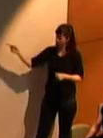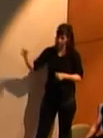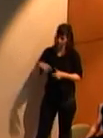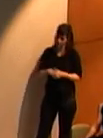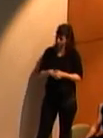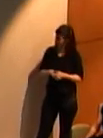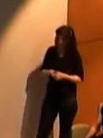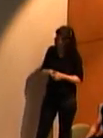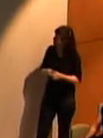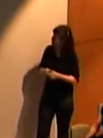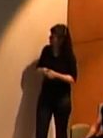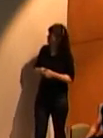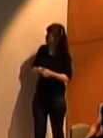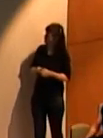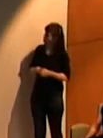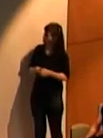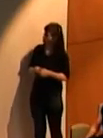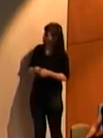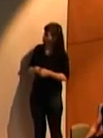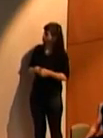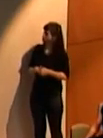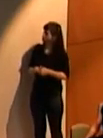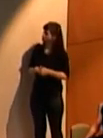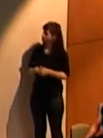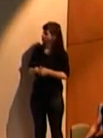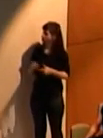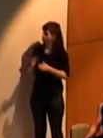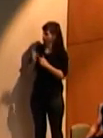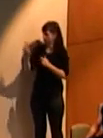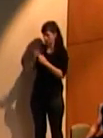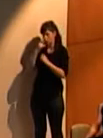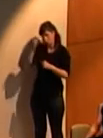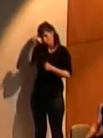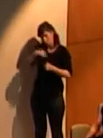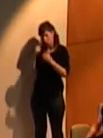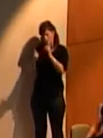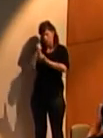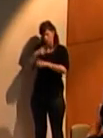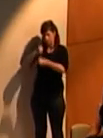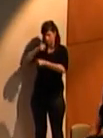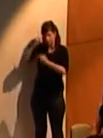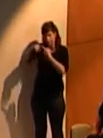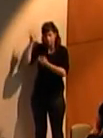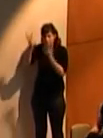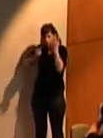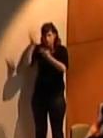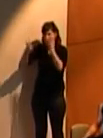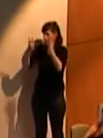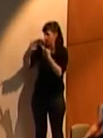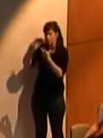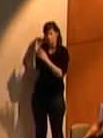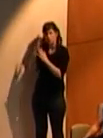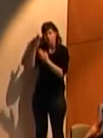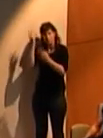traditionnel. Voilà, on a vraiment voulu travailler énormément sur le visuel. C'était important aussi pour nous, pour mieux communiquer avec